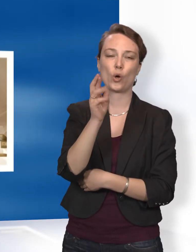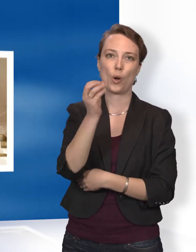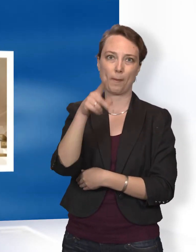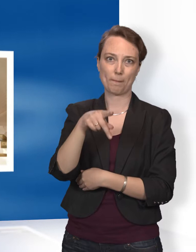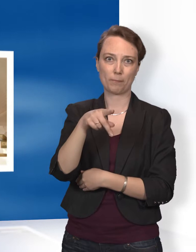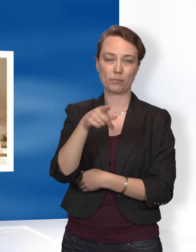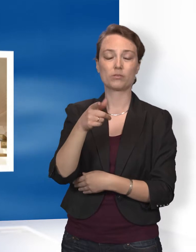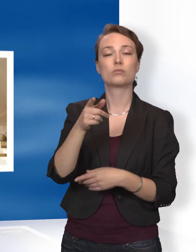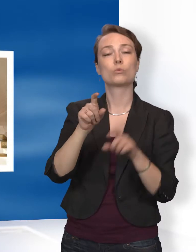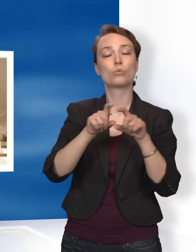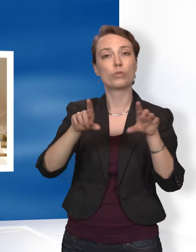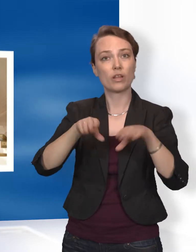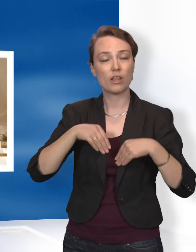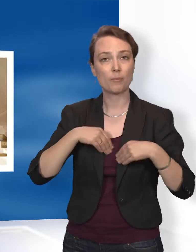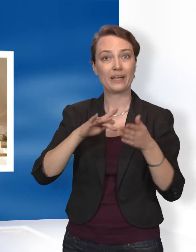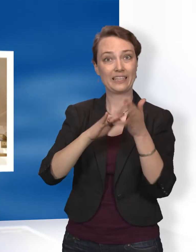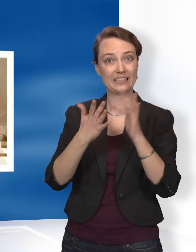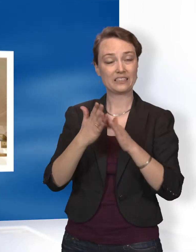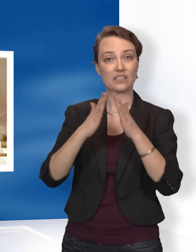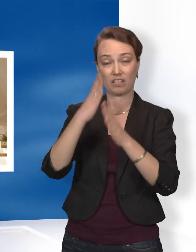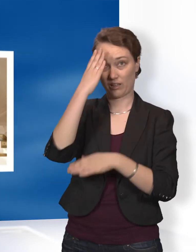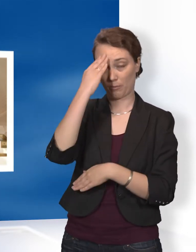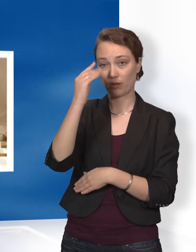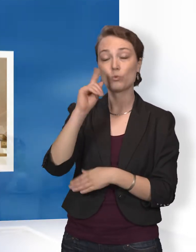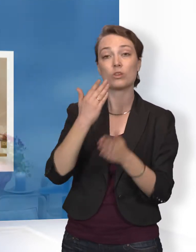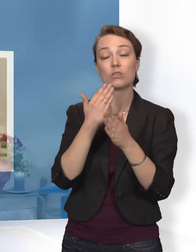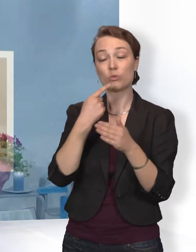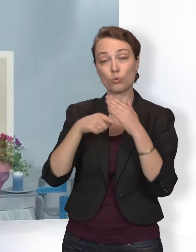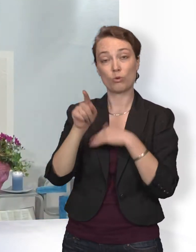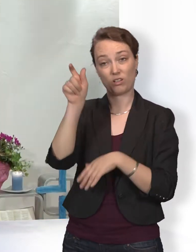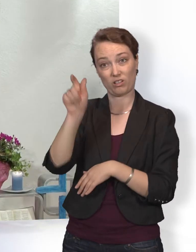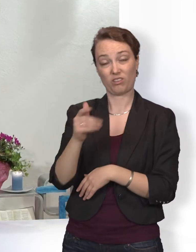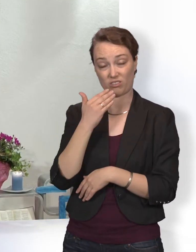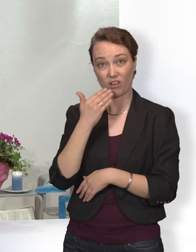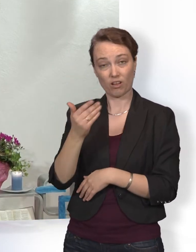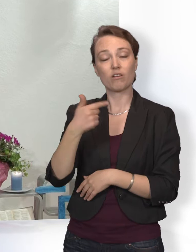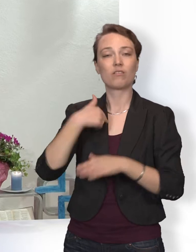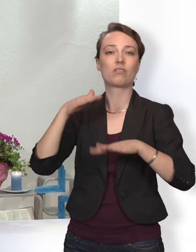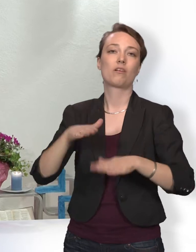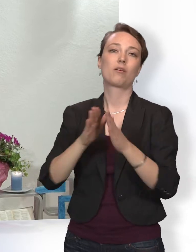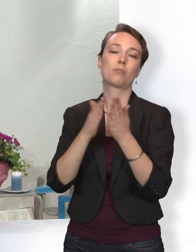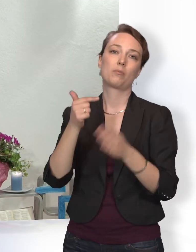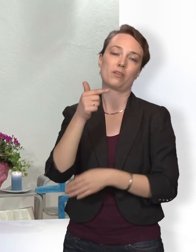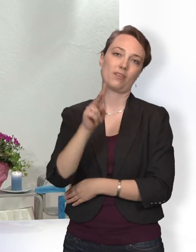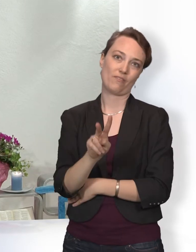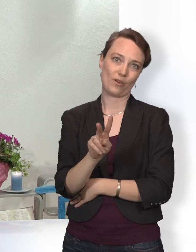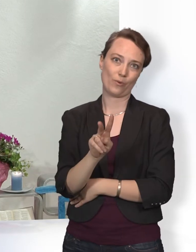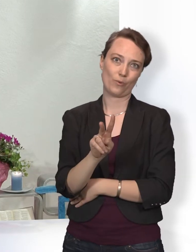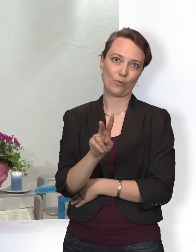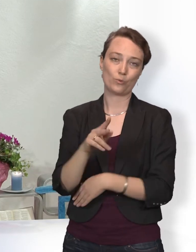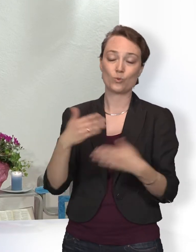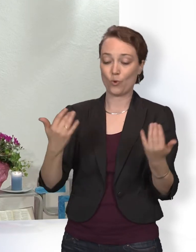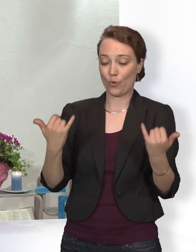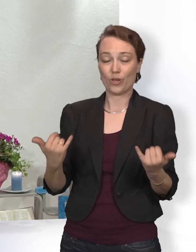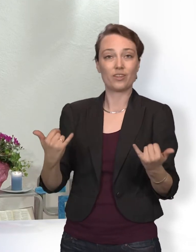dem wir übrigens auch Bibel-TV zu verdanken haben. Und so lassen Sie uns an diesem